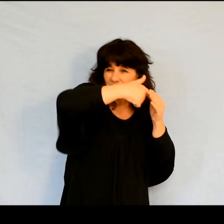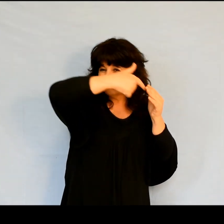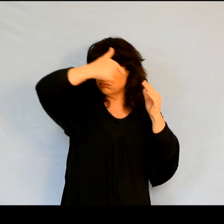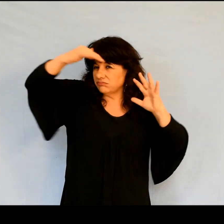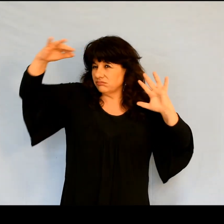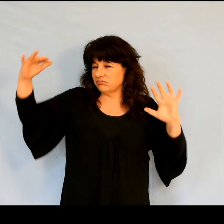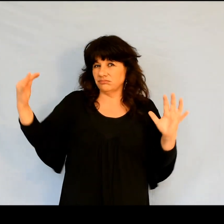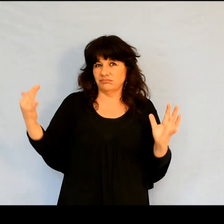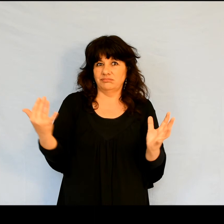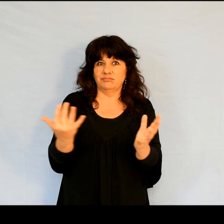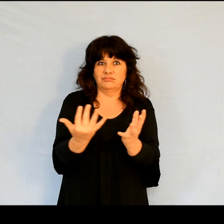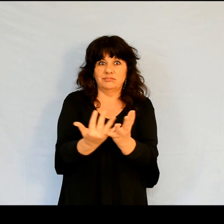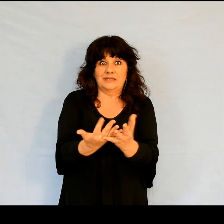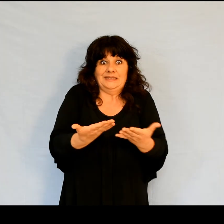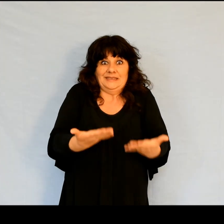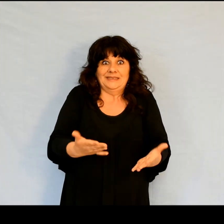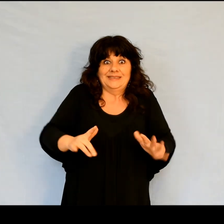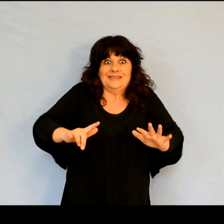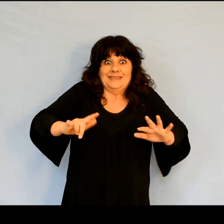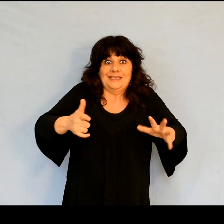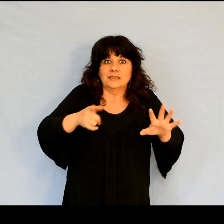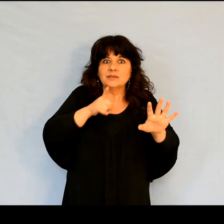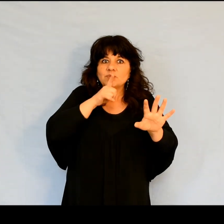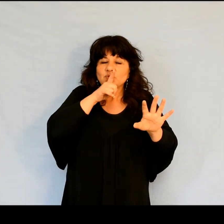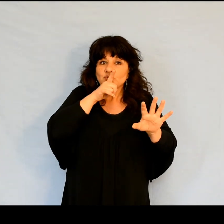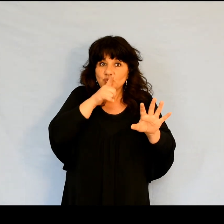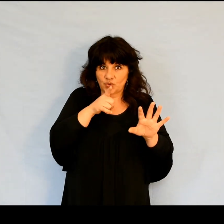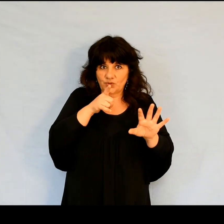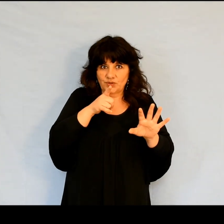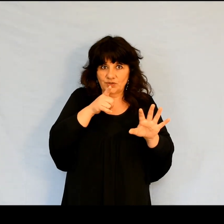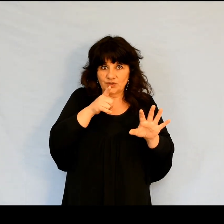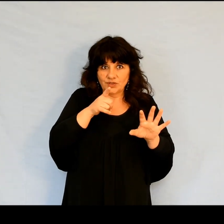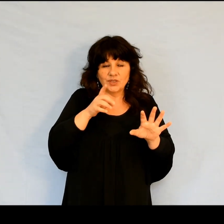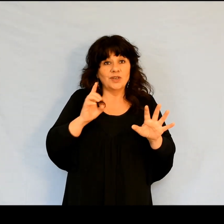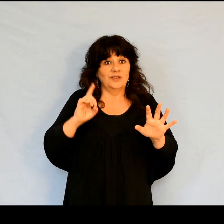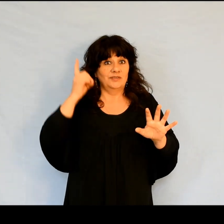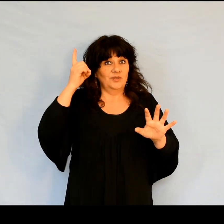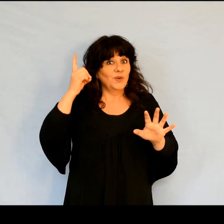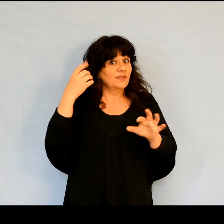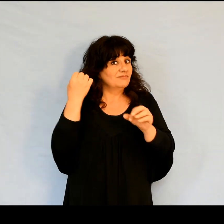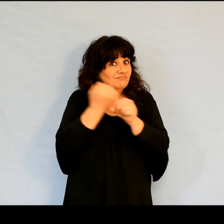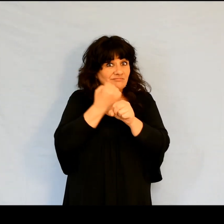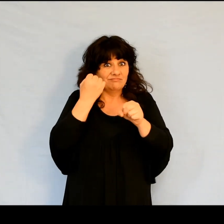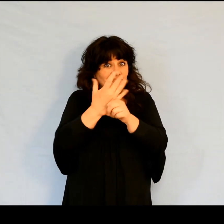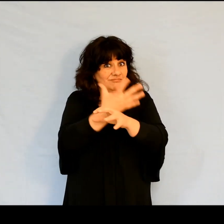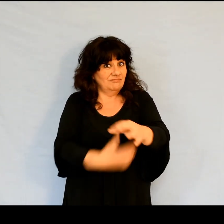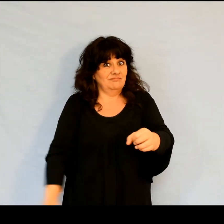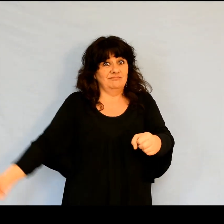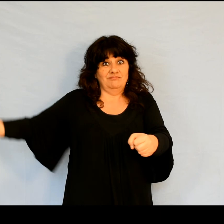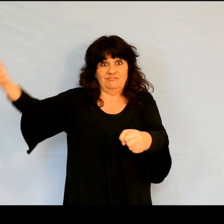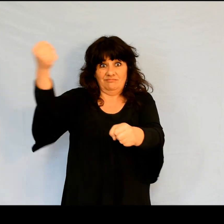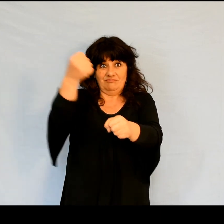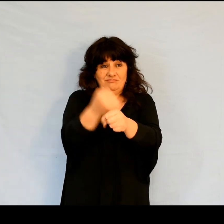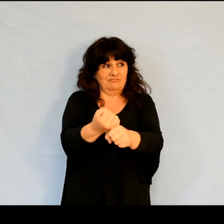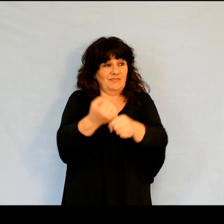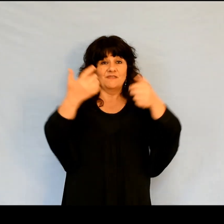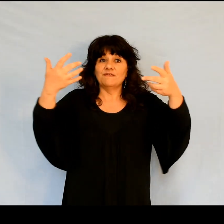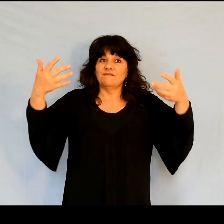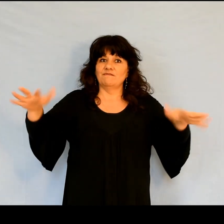Le 7e jour, Dieu avait achevé l'œuvre qu'il